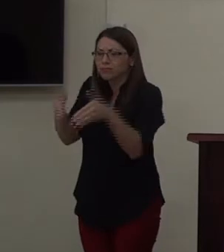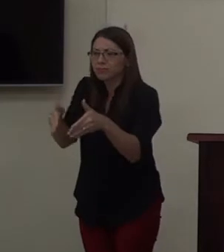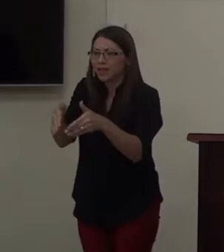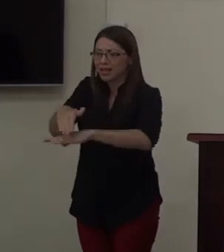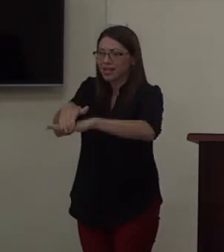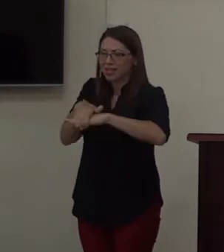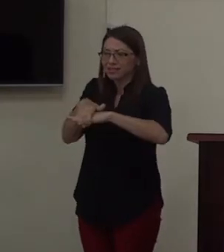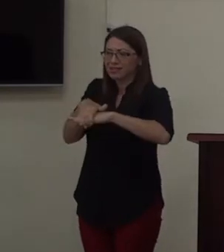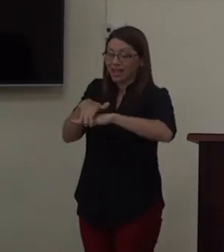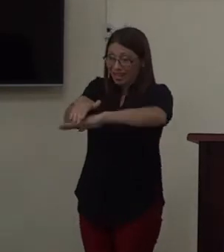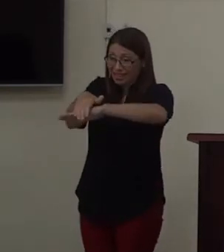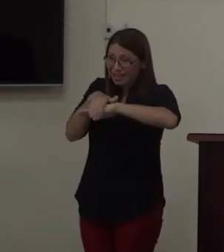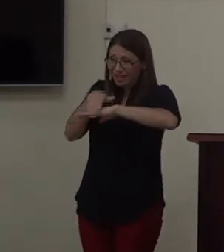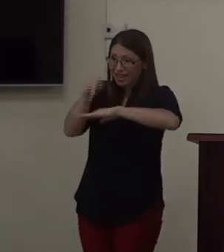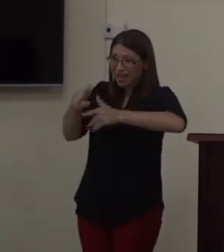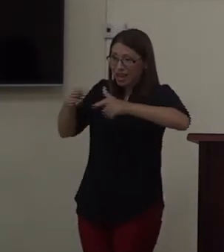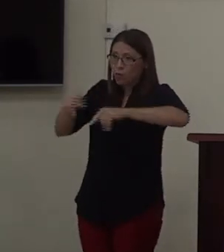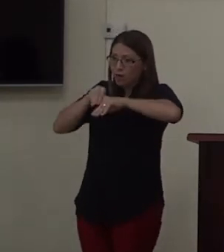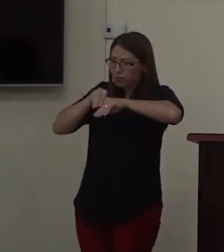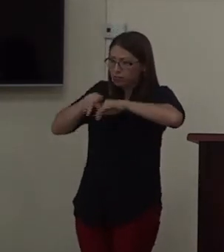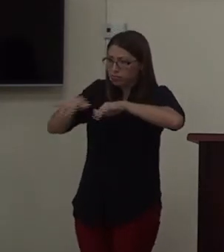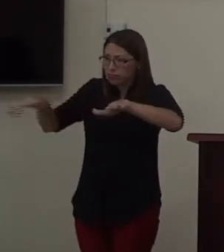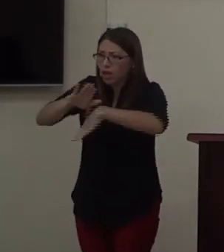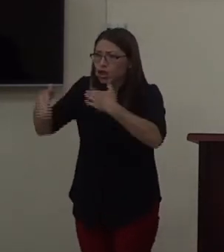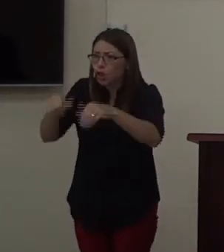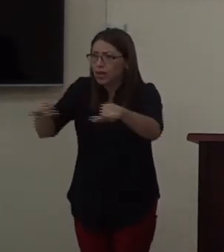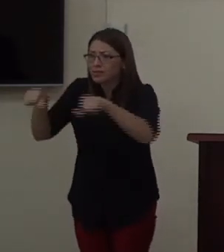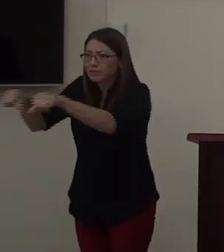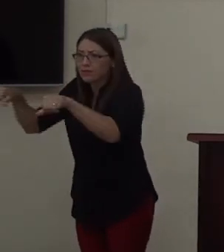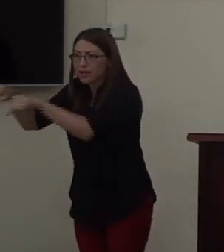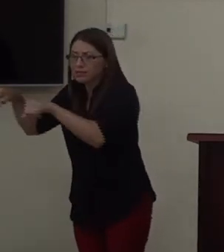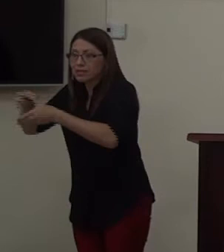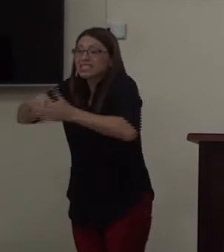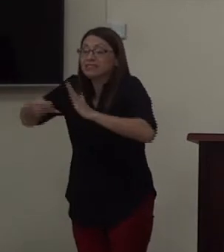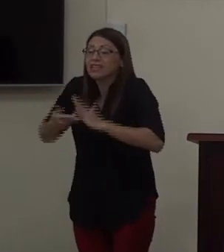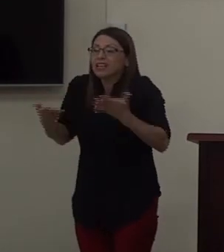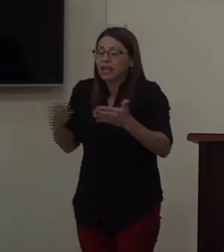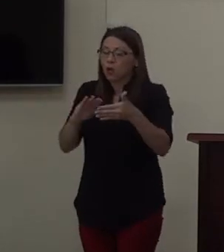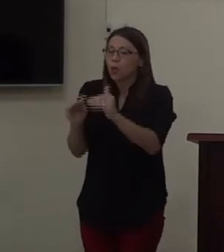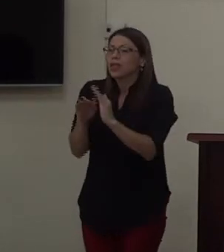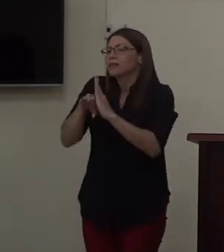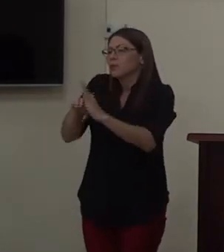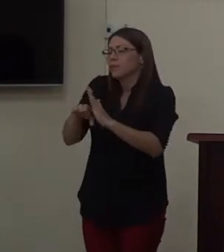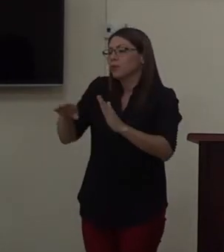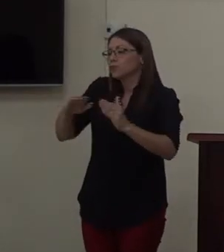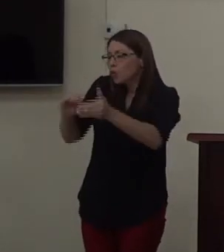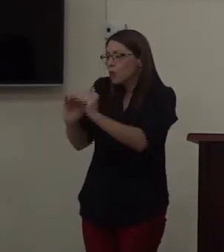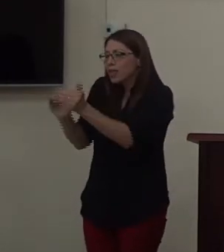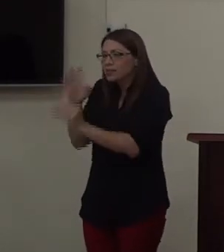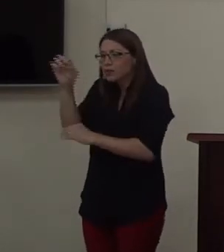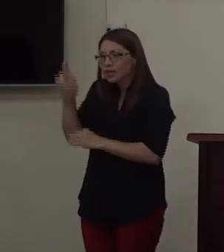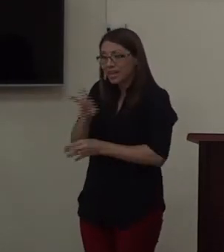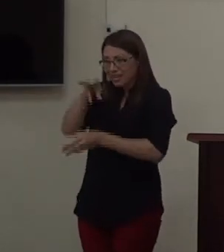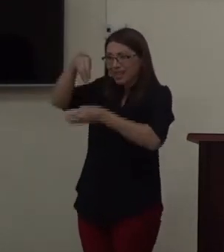hipercentral va a cruzar todas las esferas. Y eso explica, ¿verdad? Que precisamente comunidades como la de Costa Rica, que están dentro